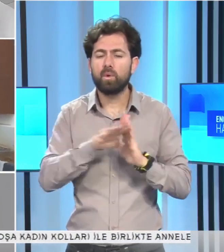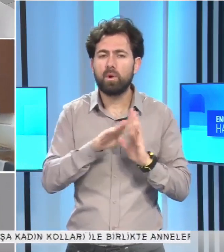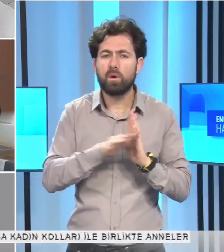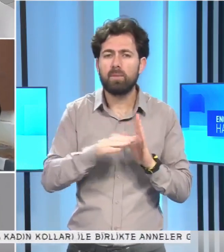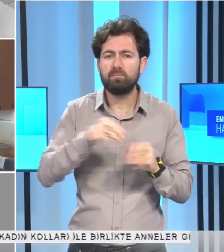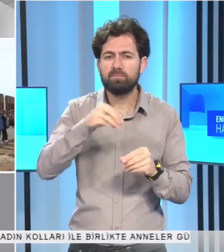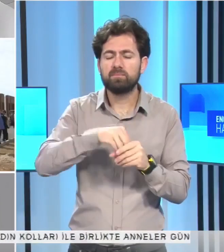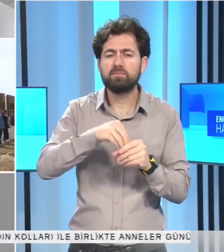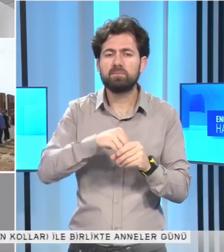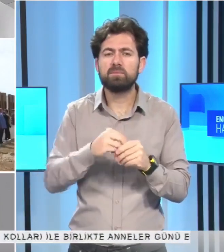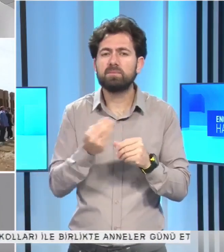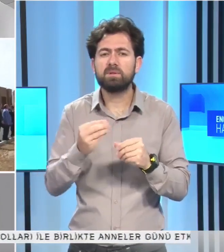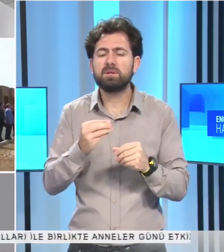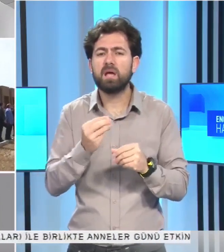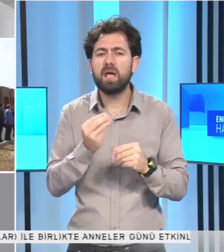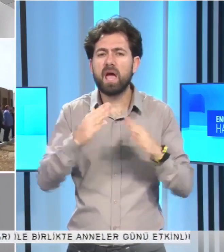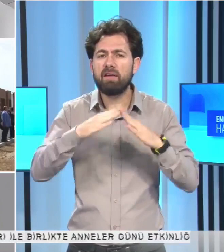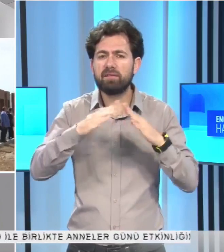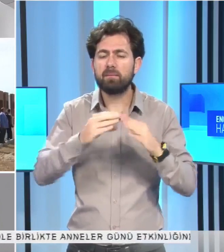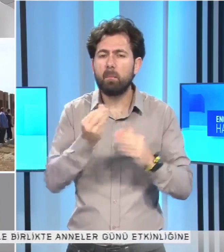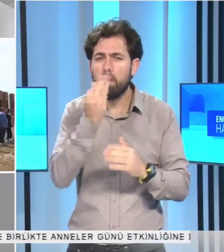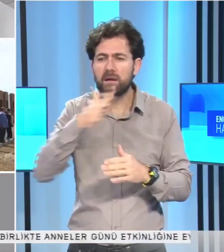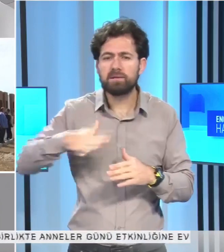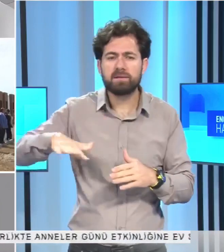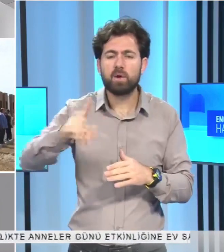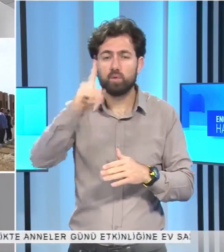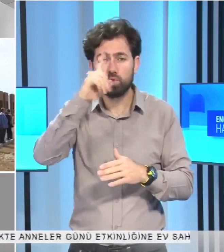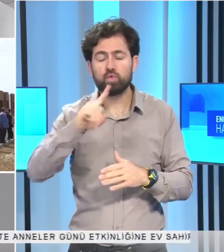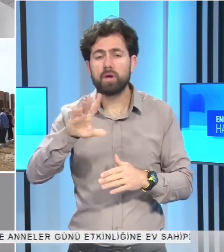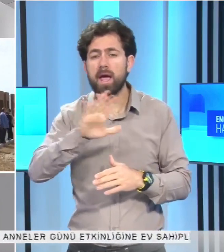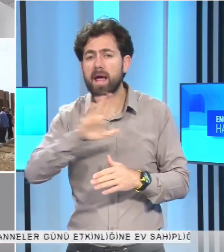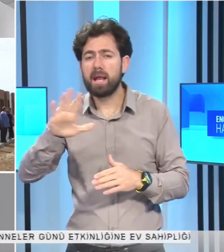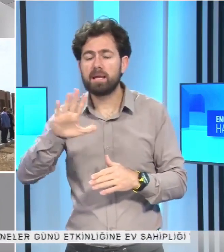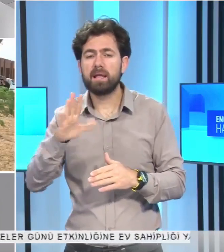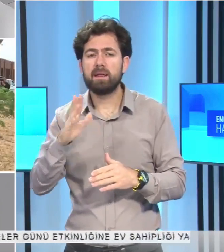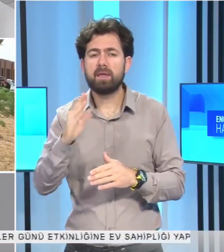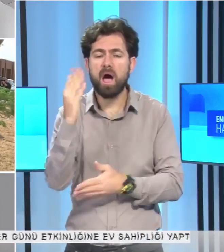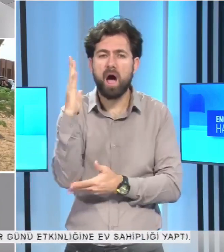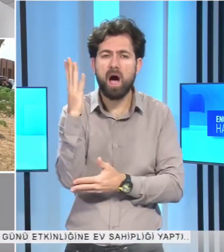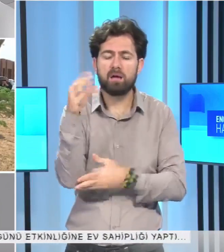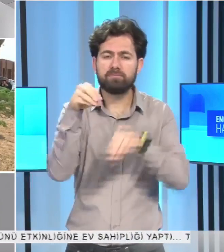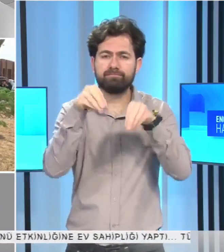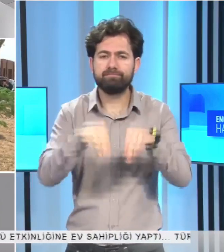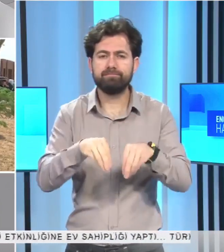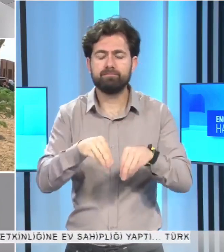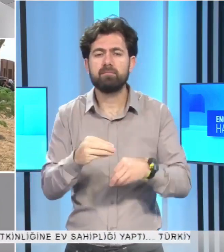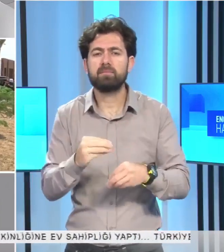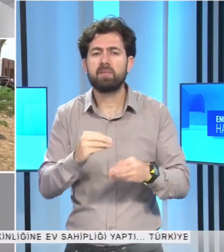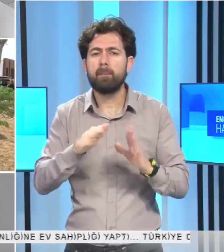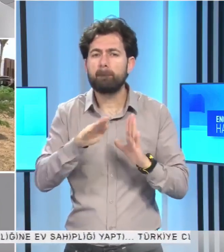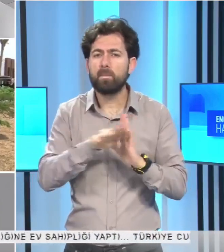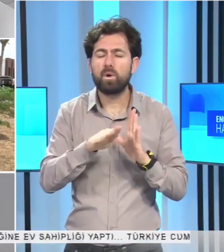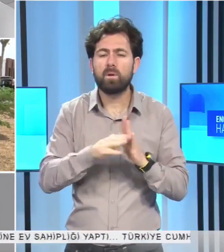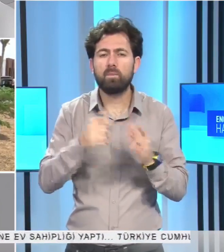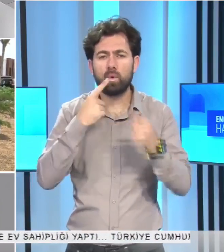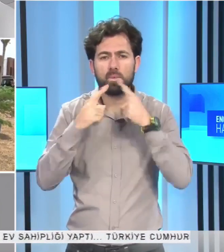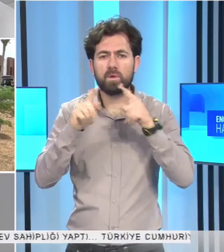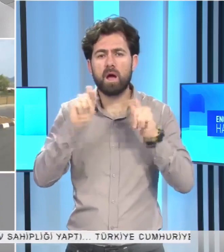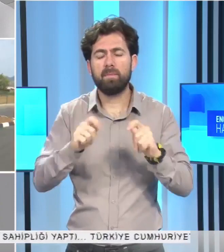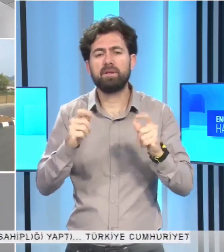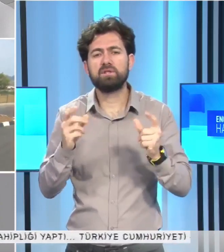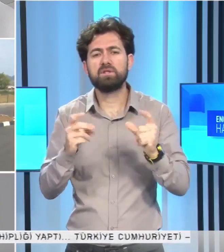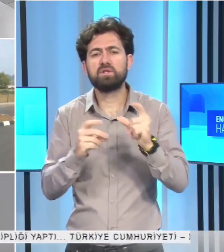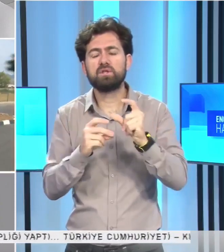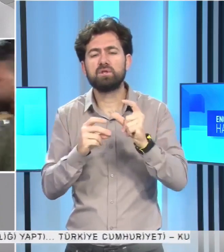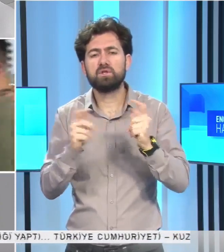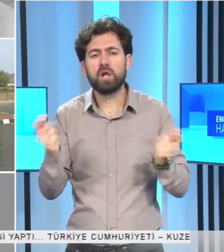Etkinlikte tesisin bahçesine 150 adet fidan dikildi. Etkinlikte konuşan Çalışma